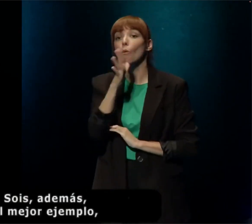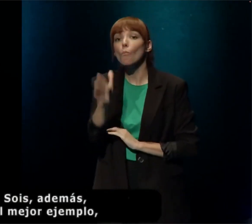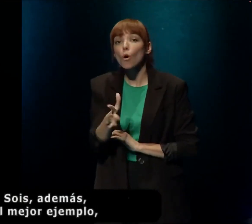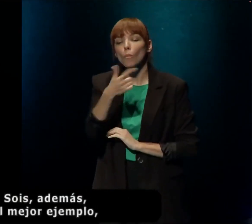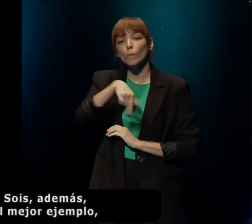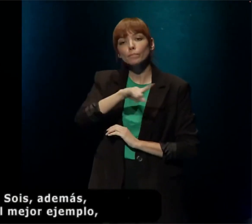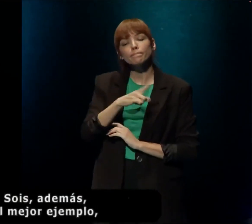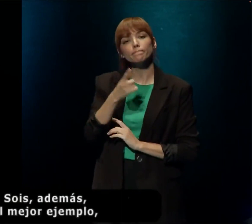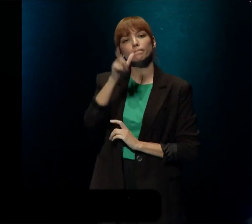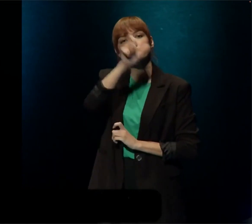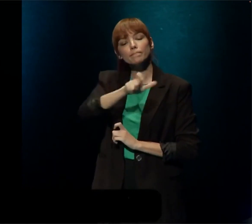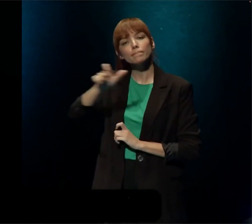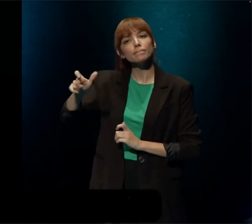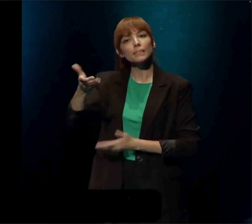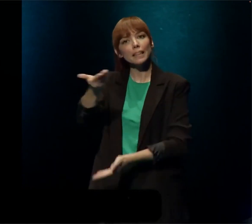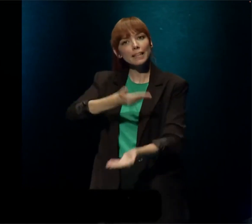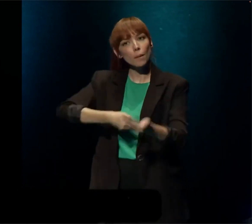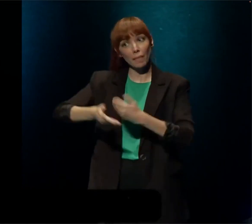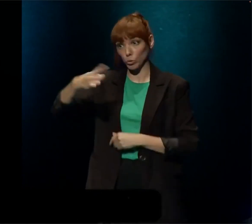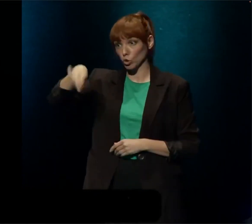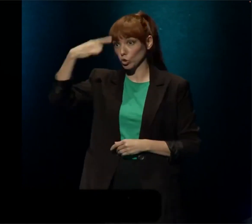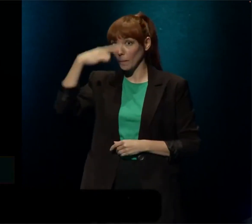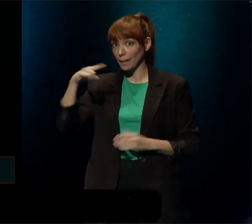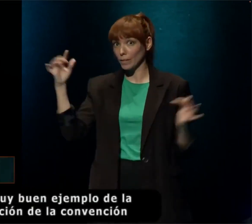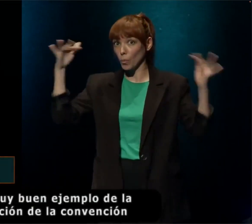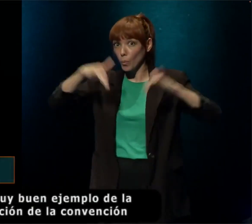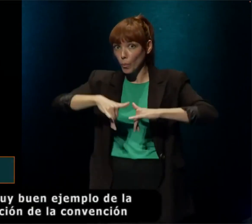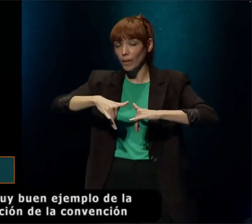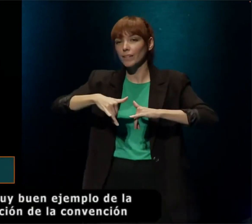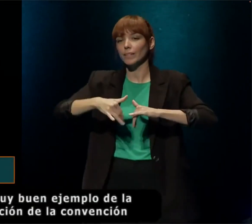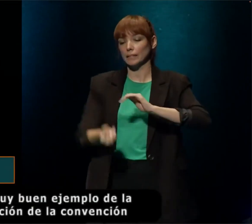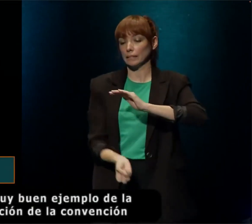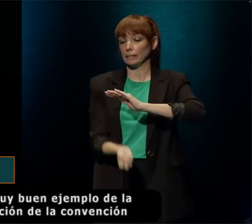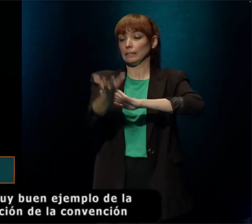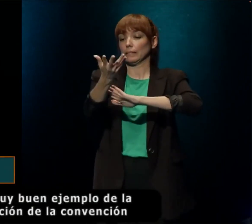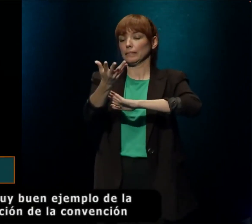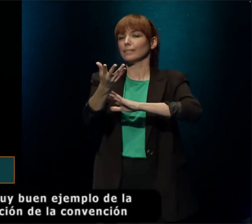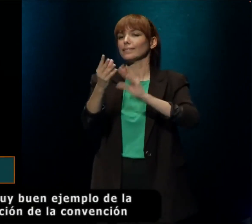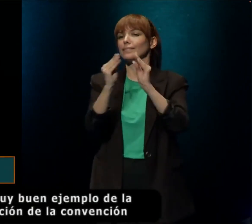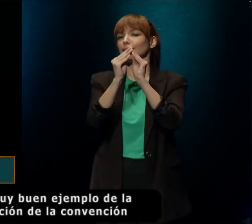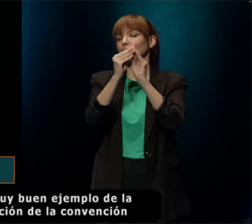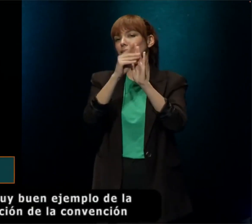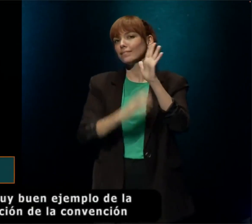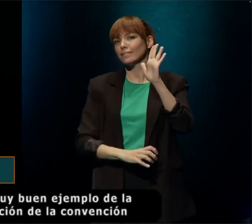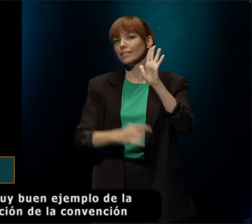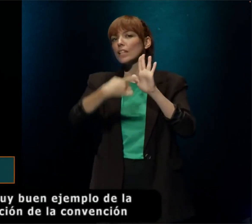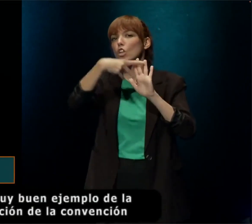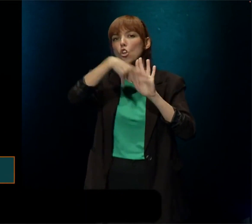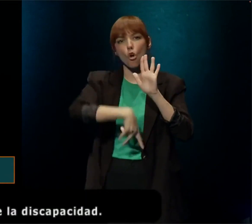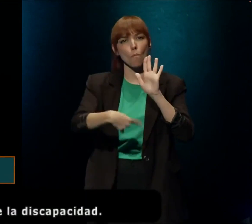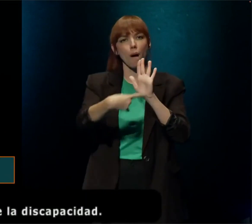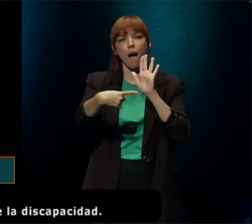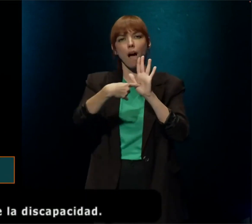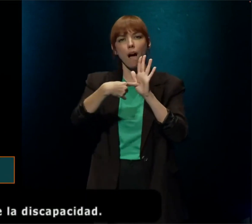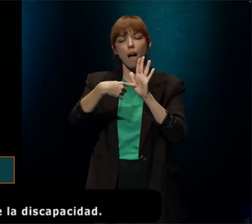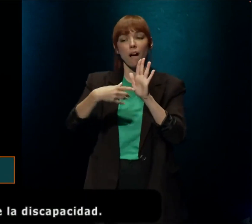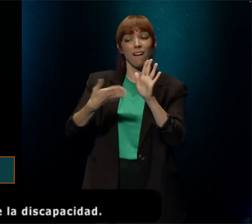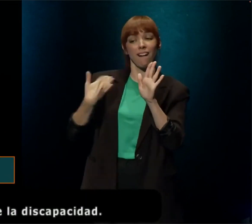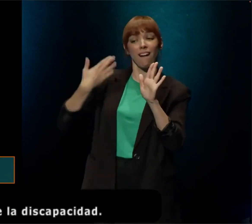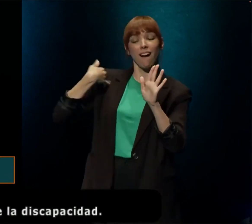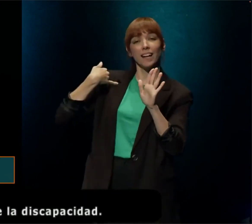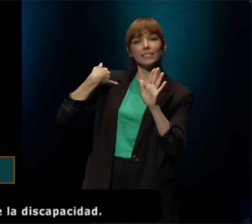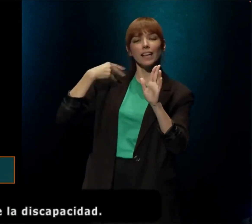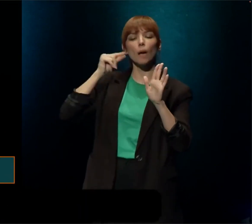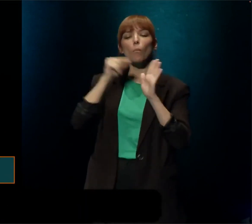la Discapacidad, que, como sabéis, es esa norma que cambia radicalmente el abordaje